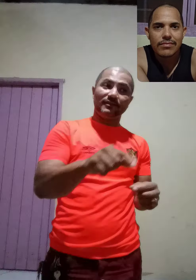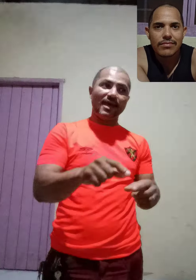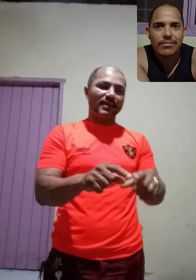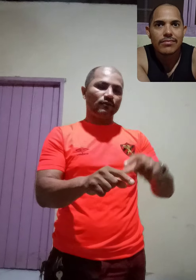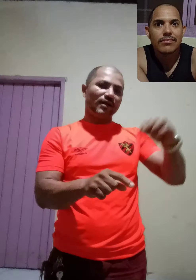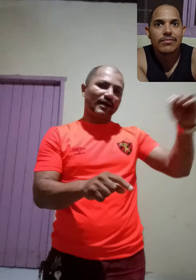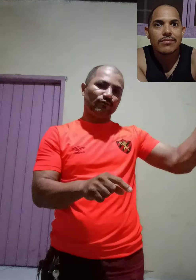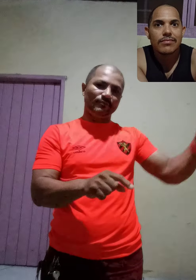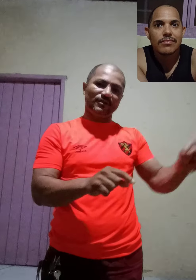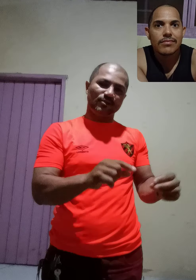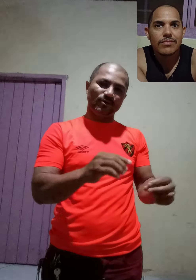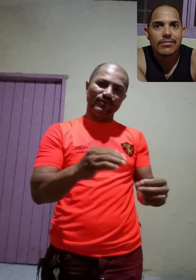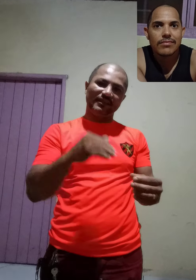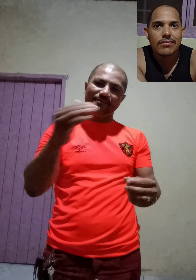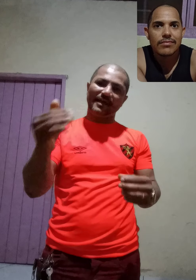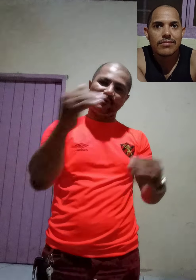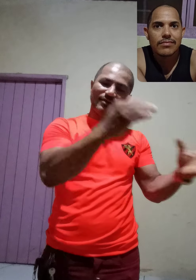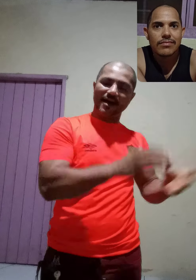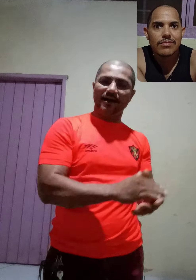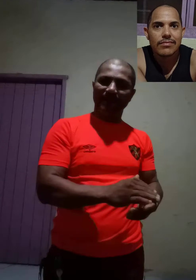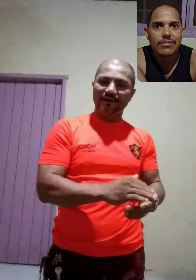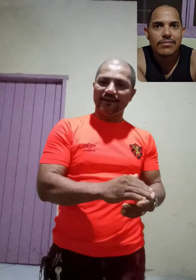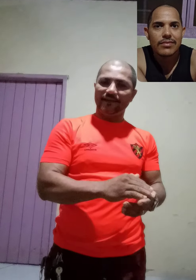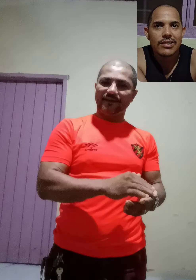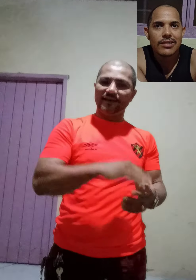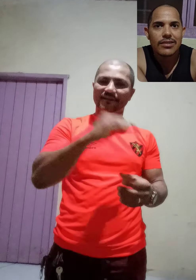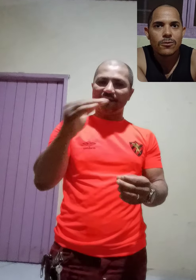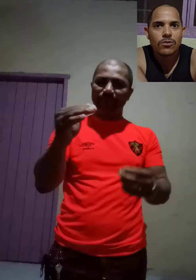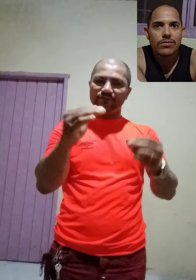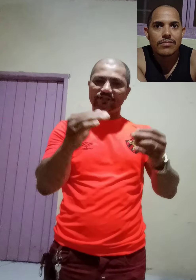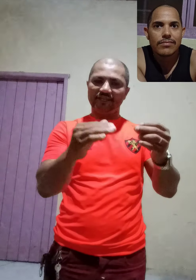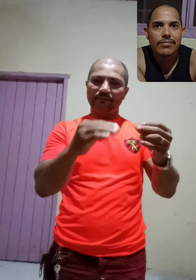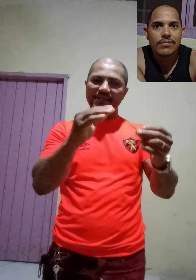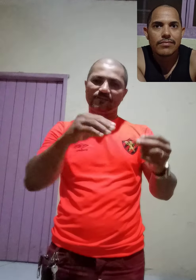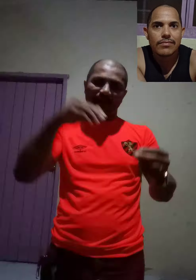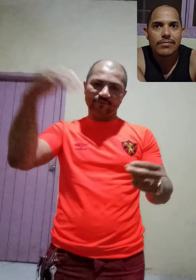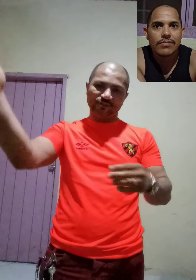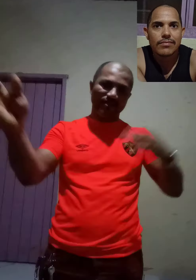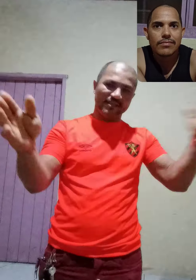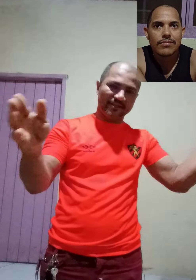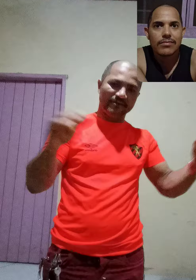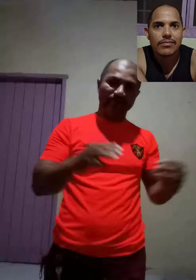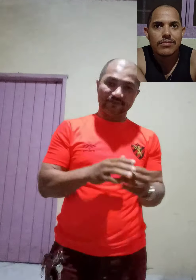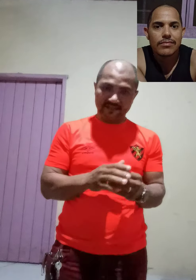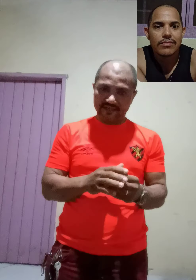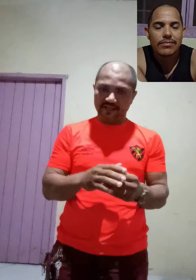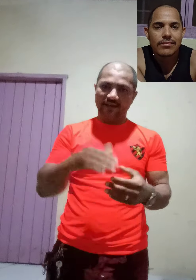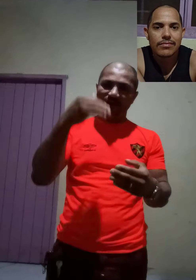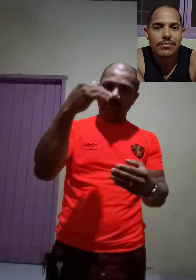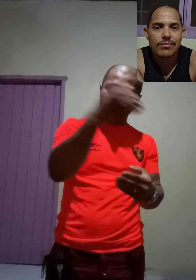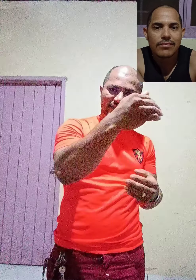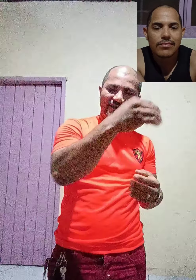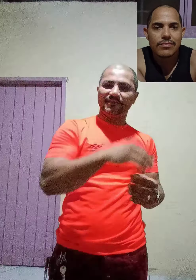que o vagalume chegou em determinado lugar que ele já não tinha mais para onde ir. Ou seja, fim da